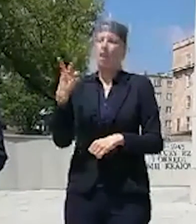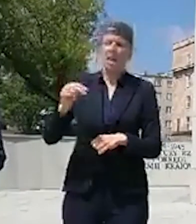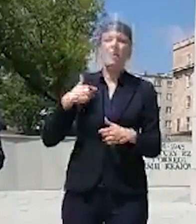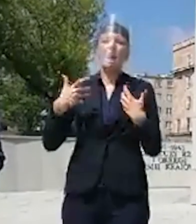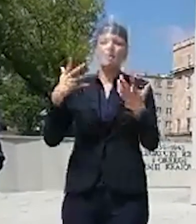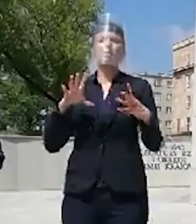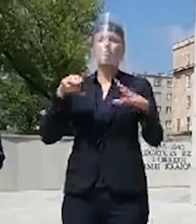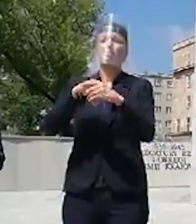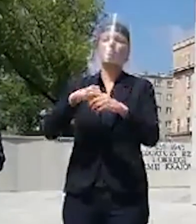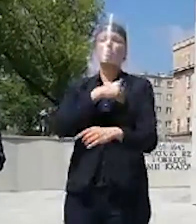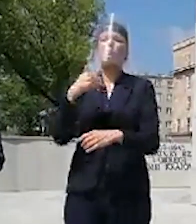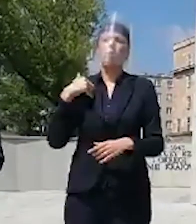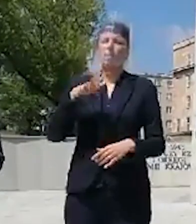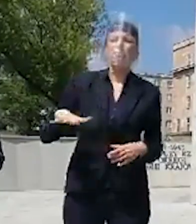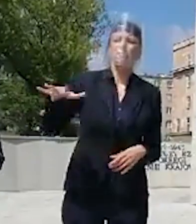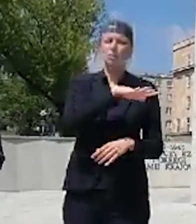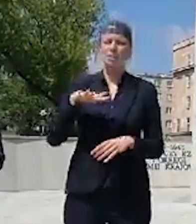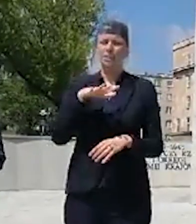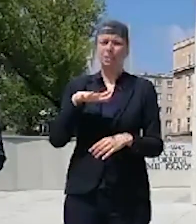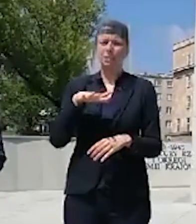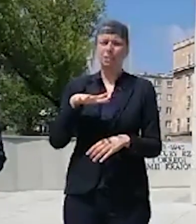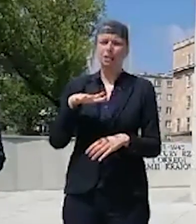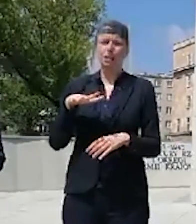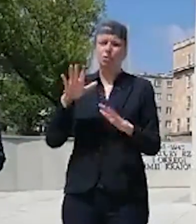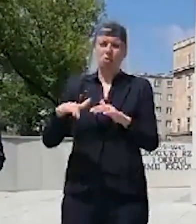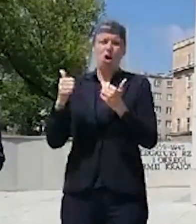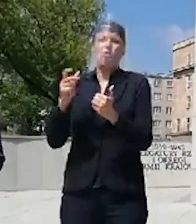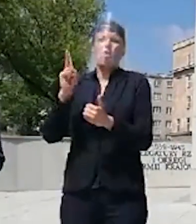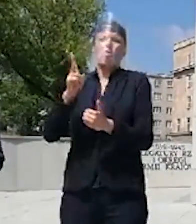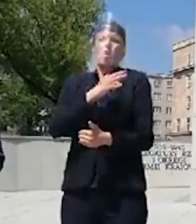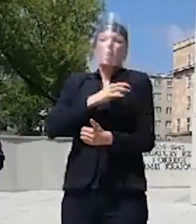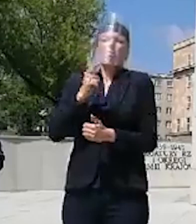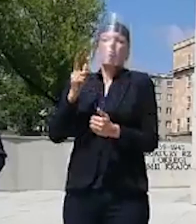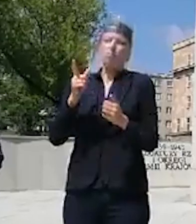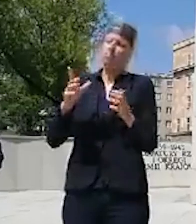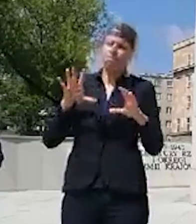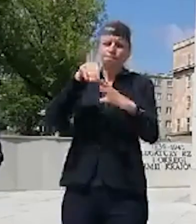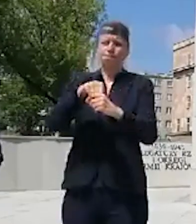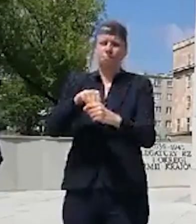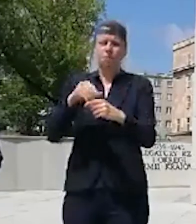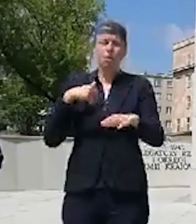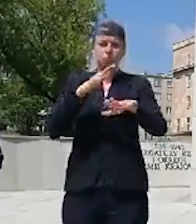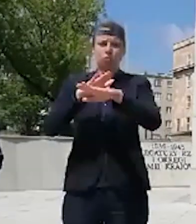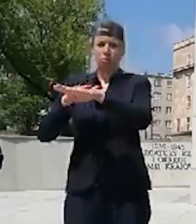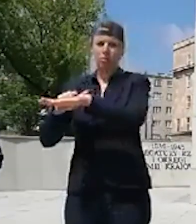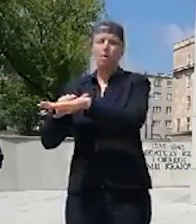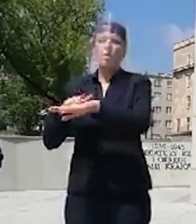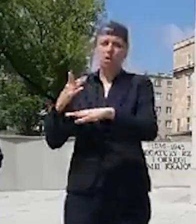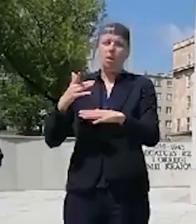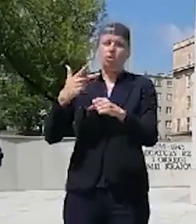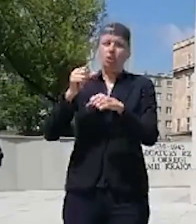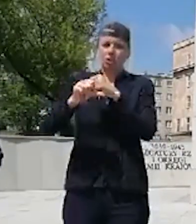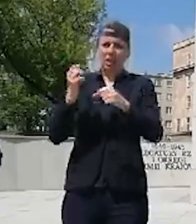polityczne czy partyjne, bo to dzisiaj jest naszą osią sporu mają. Przypomnę, że w tych wyborach w 90 roku ponad